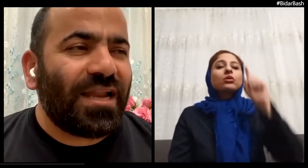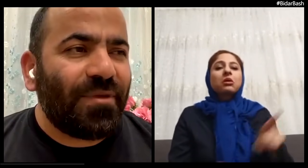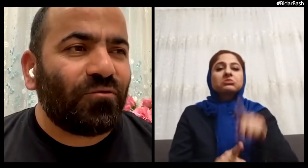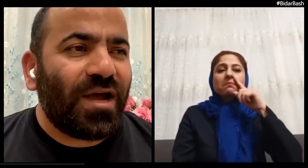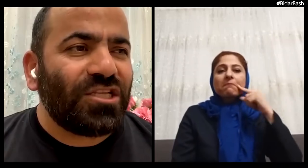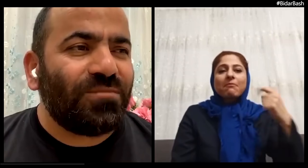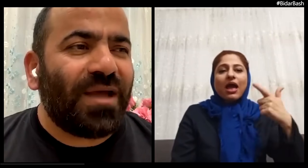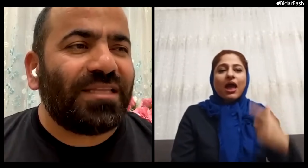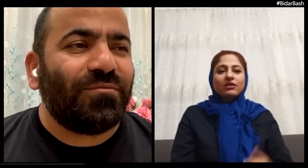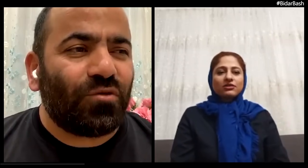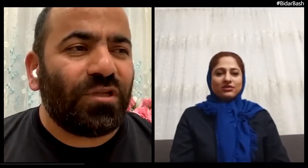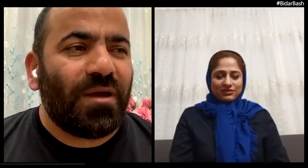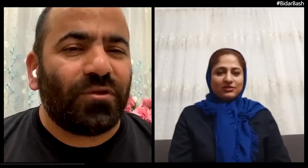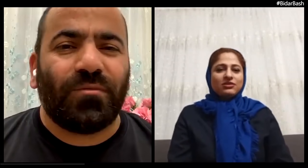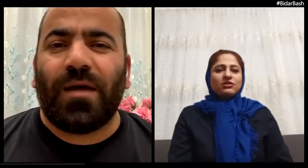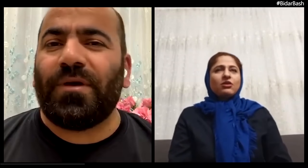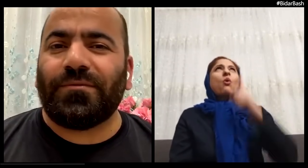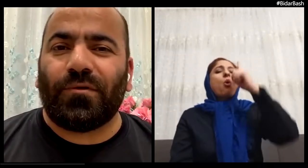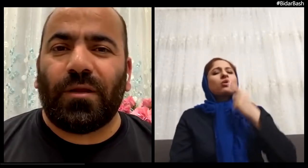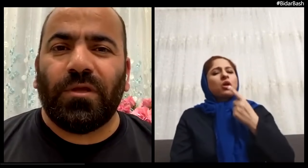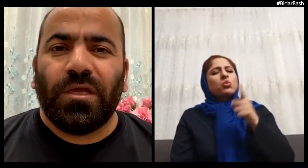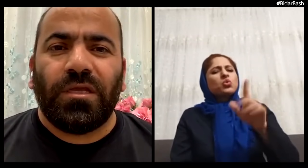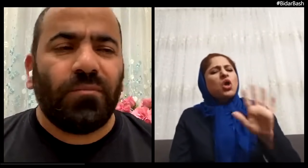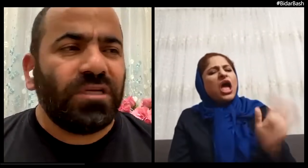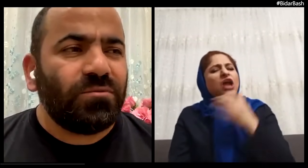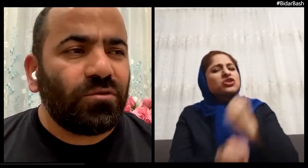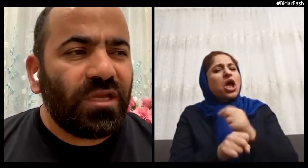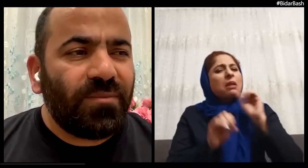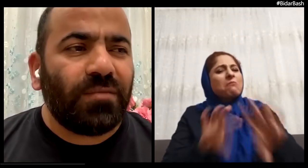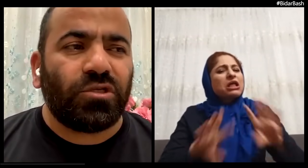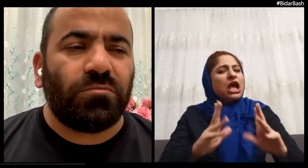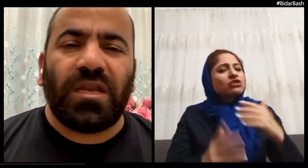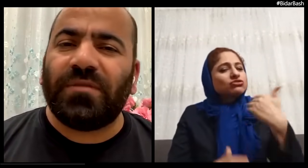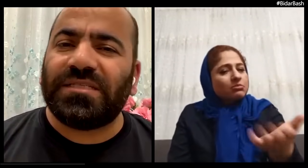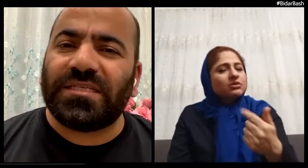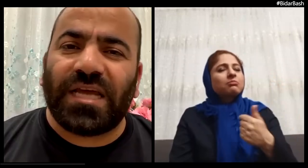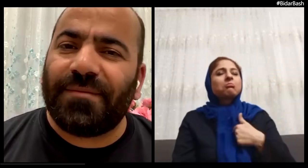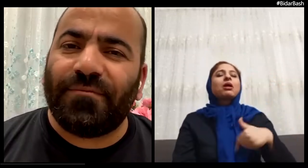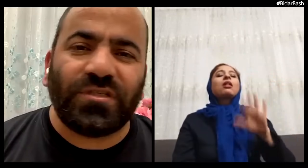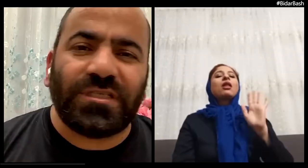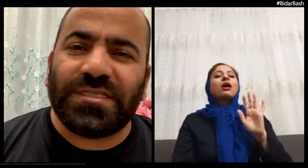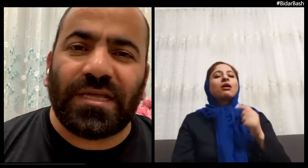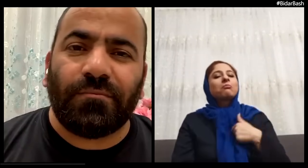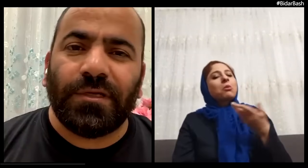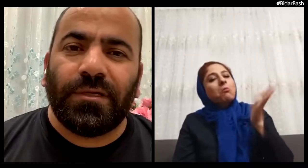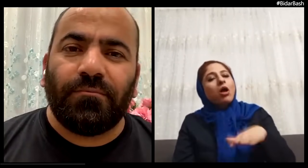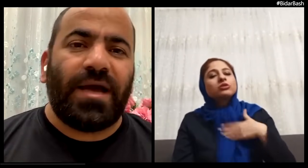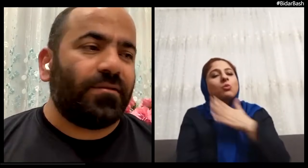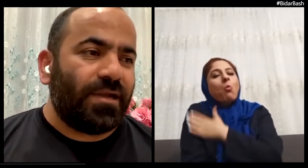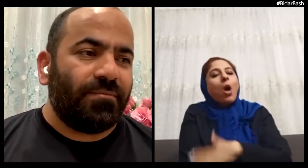رو کرمم تو هرچی بدی میکنی من به تو محبت میکنم. این باعث میشه تو هی بد بشی، منم دست از کرمم حاضر